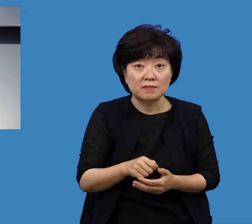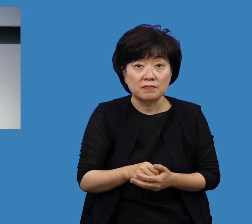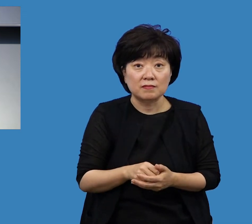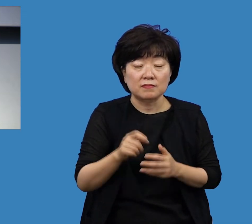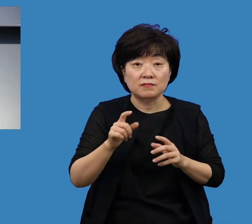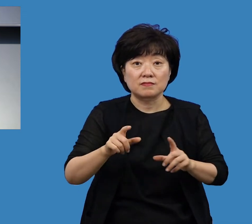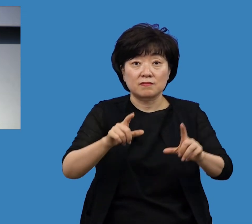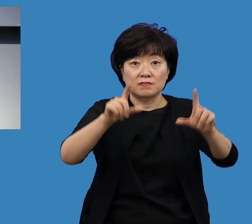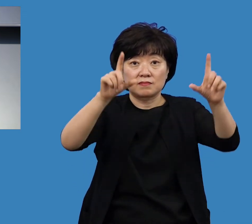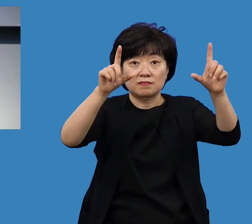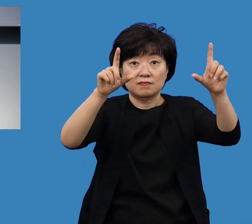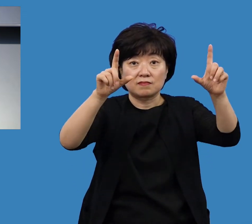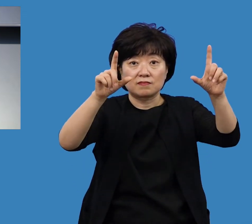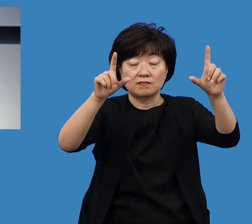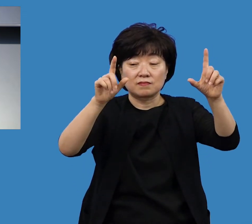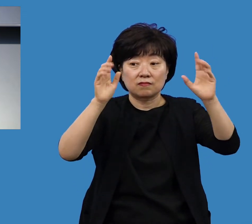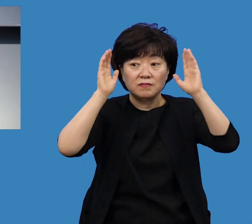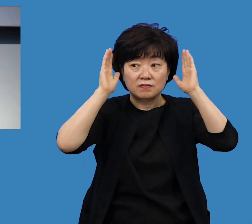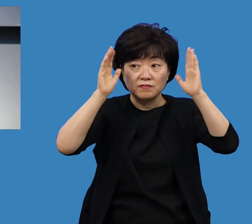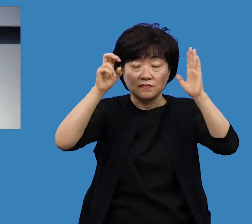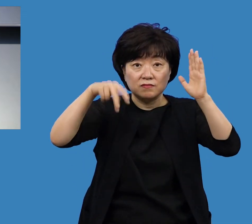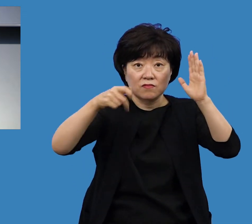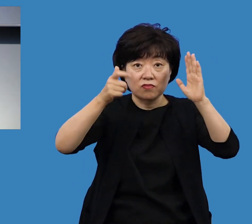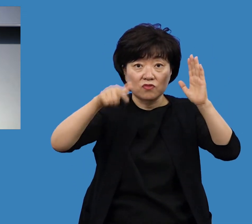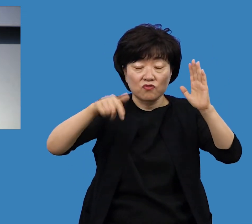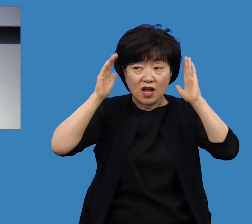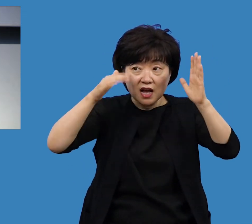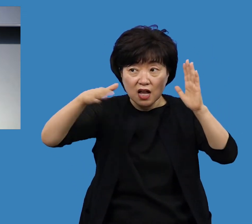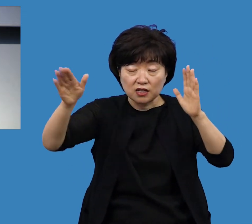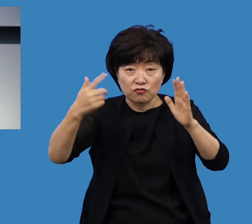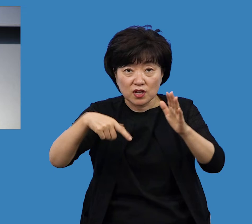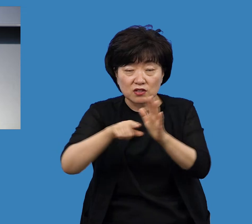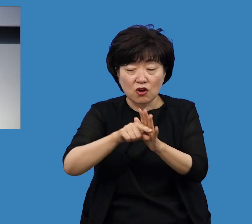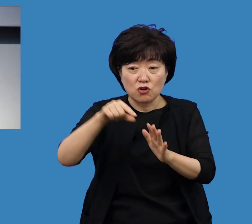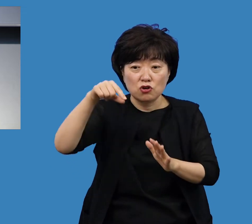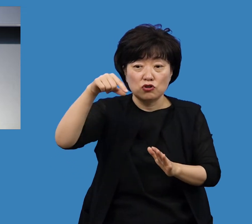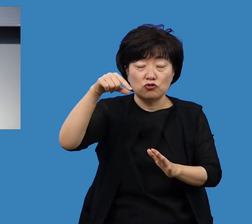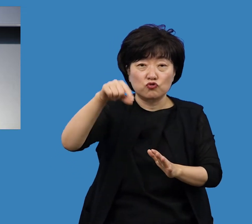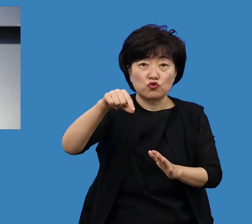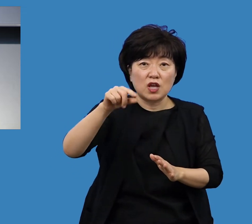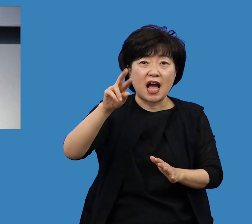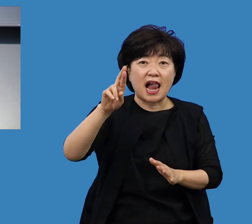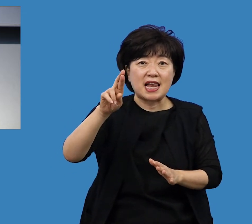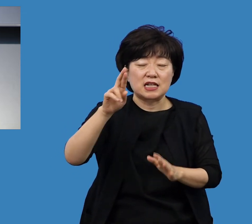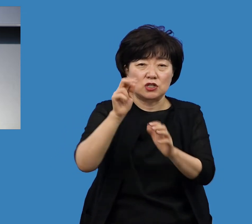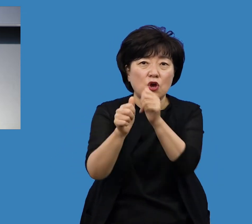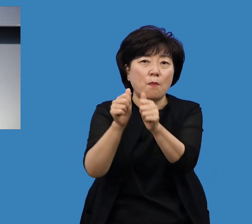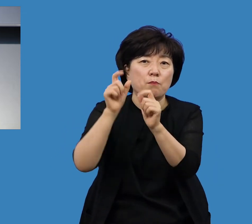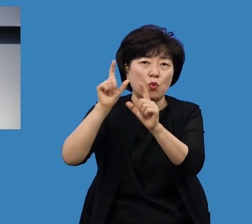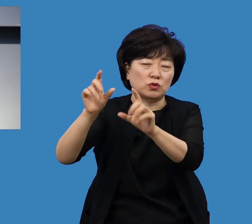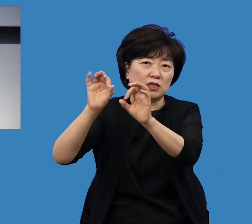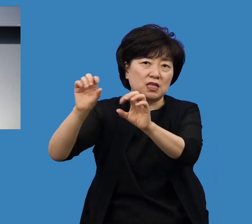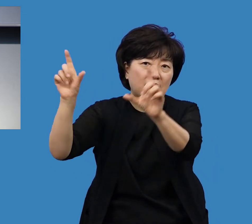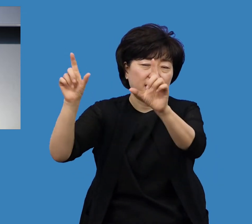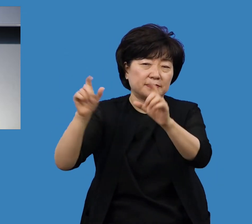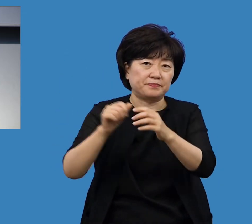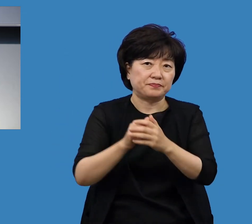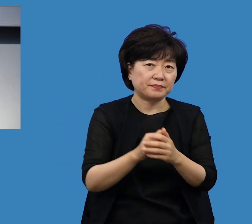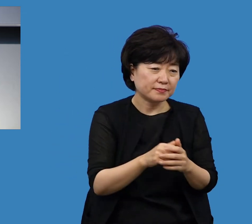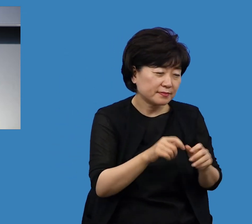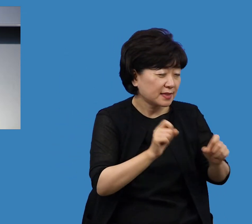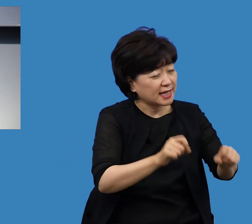이제 유학 가기 위해서 GR이라고 하는 시험을 봐야 되는 날이었어요. 시험 봐야 되는 날이었는데, 게임을 막 밤새도록 하고